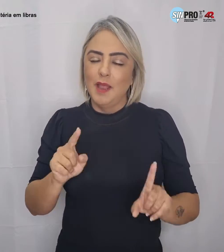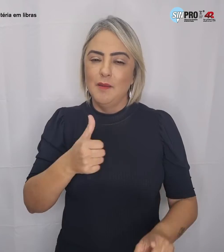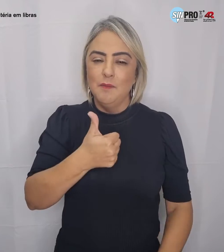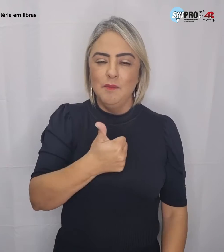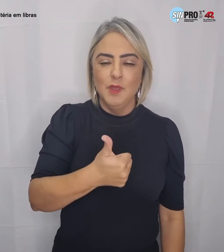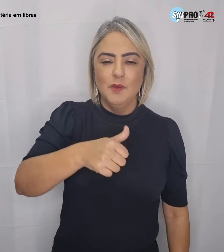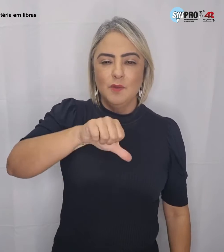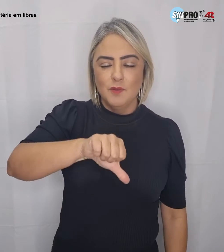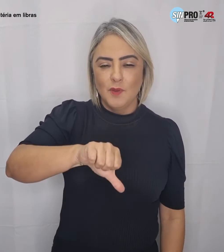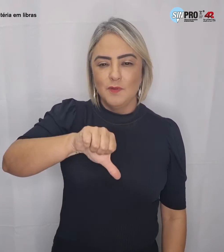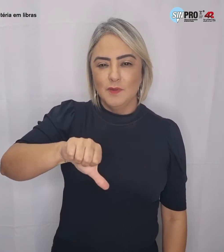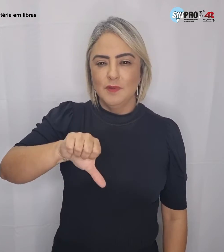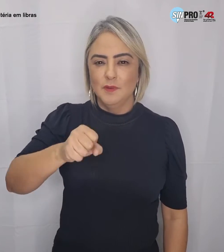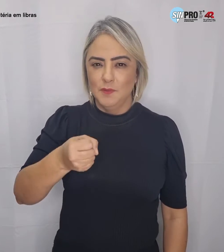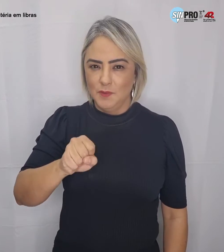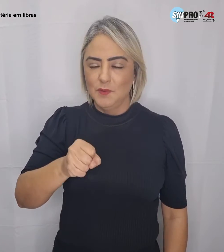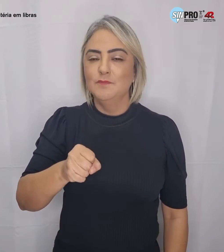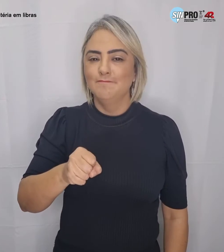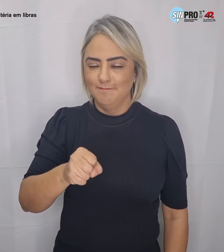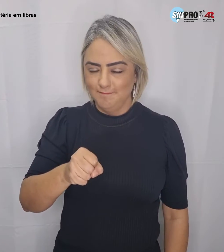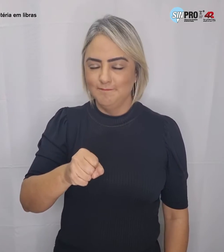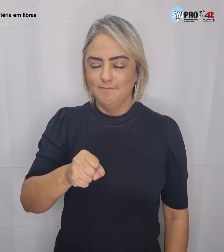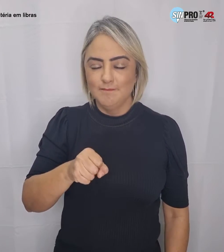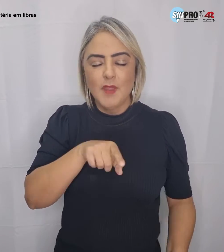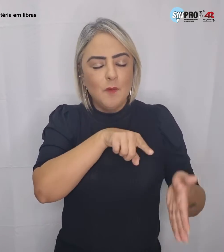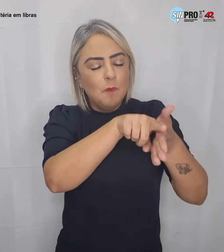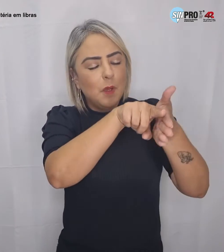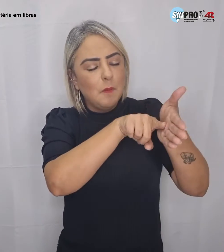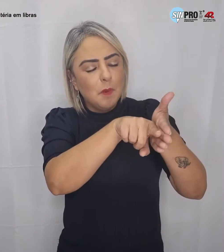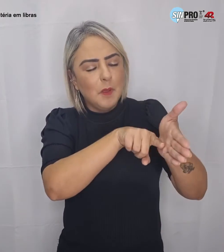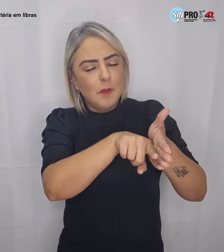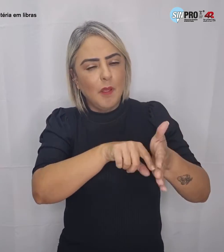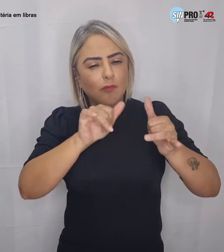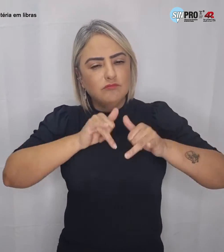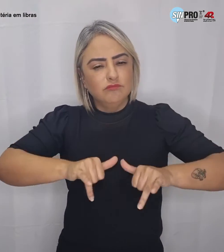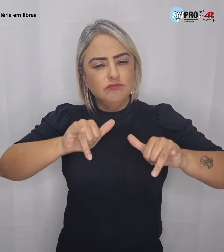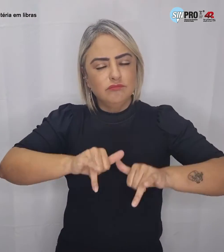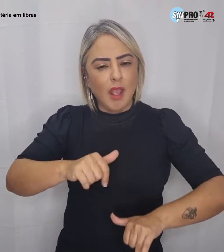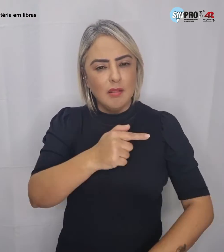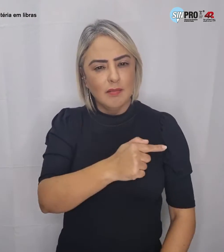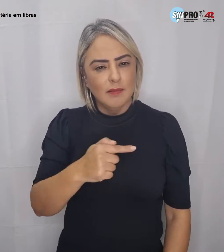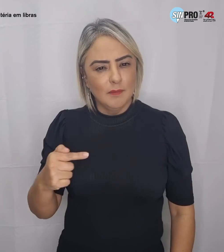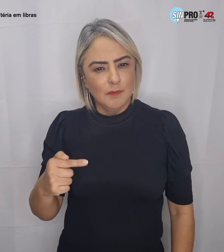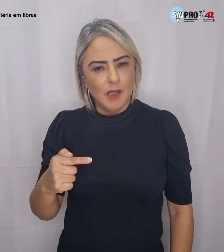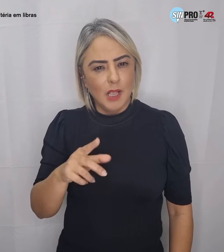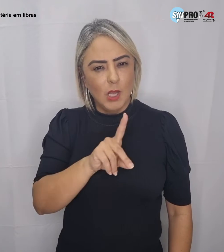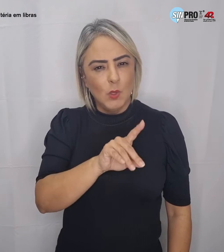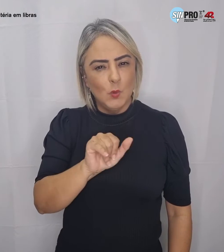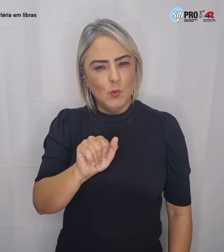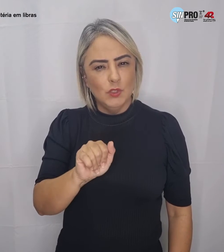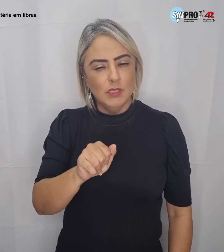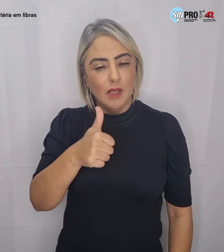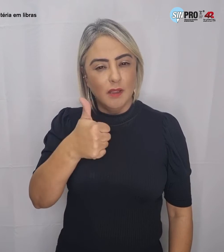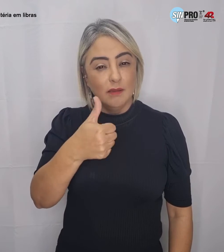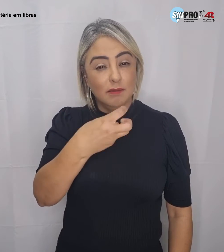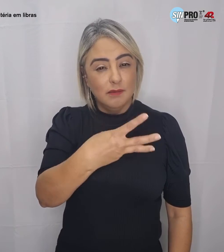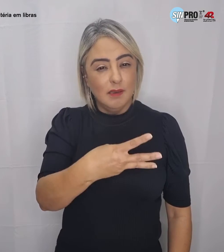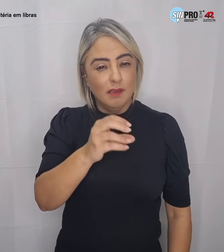são de 1998 mesmo. Uma pesquisa divulgada nesta semana, no dia 13 de